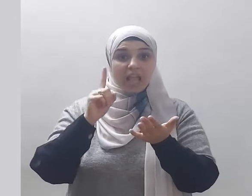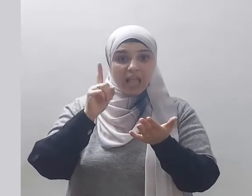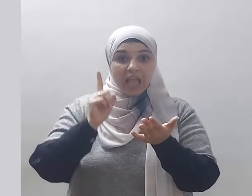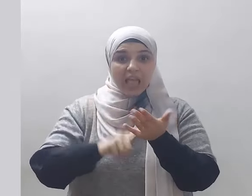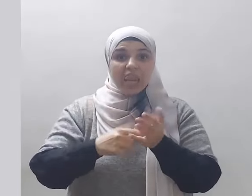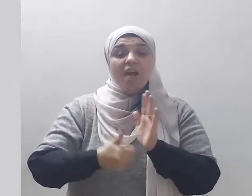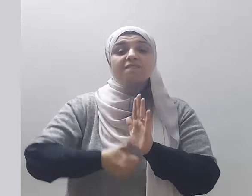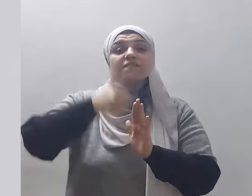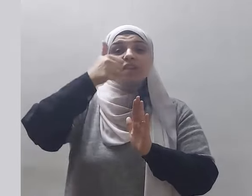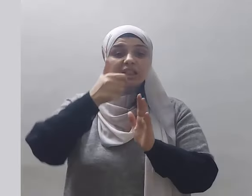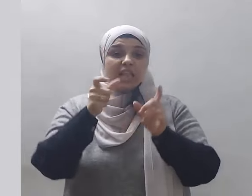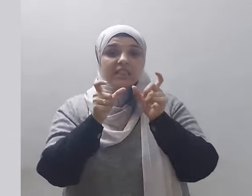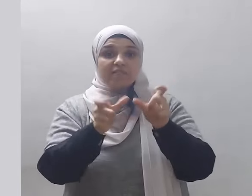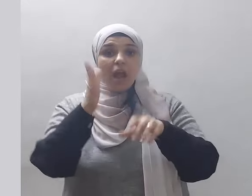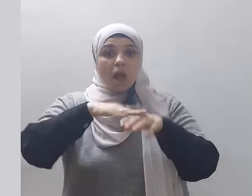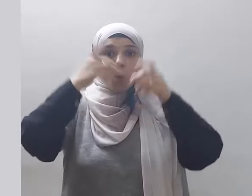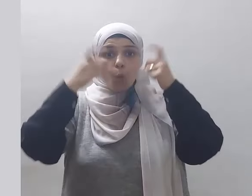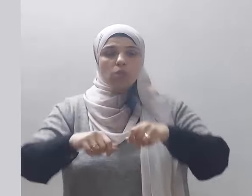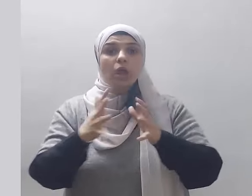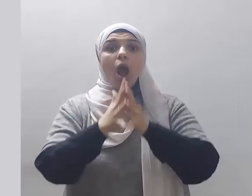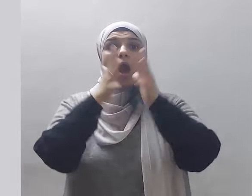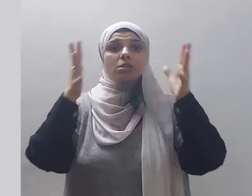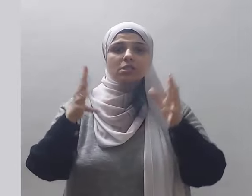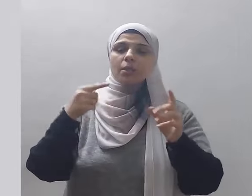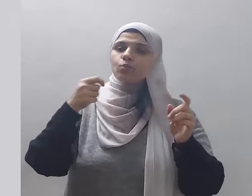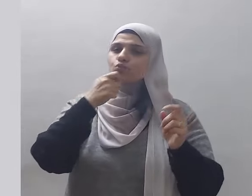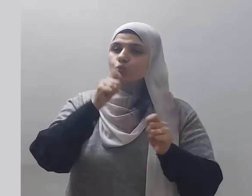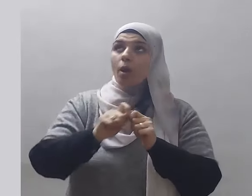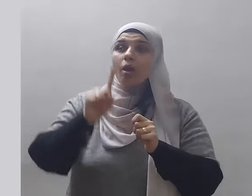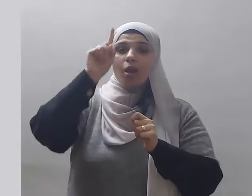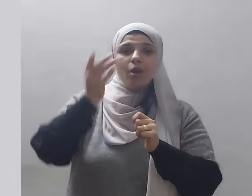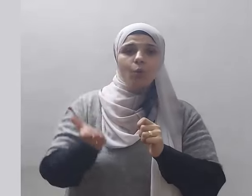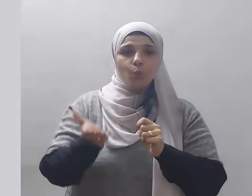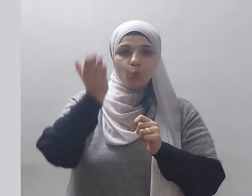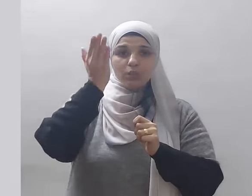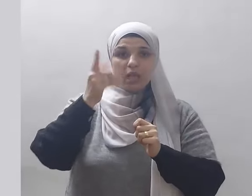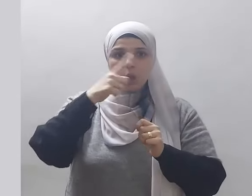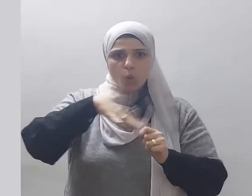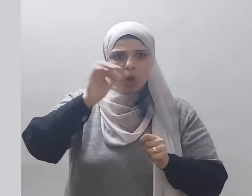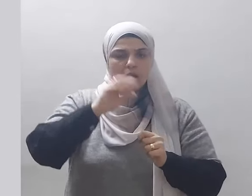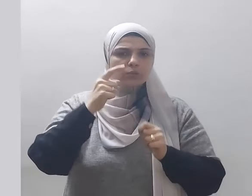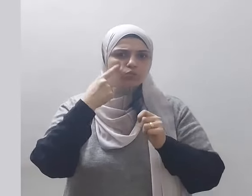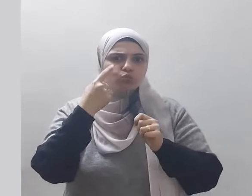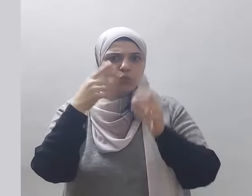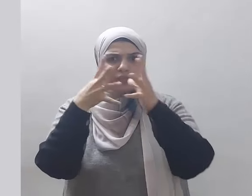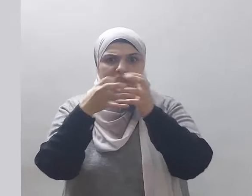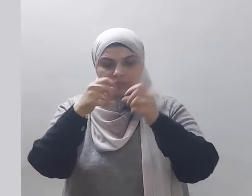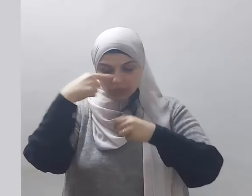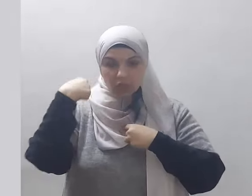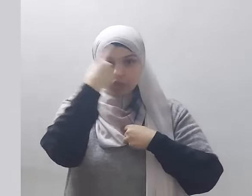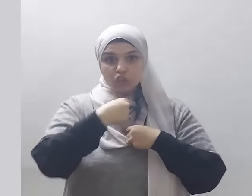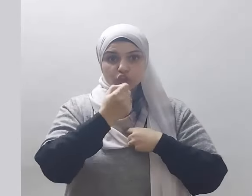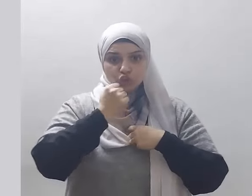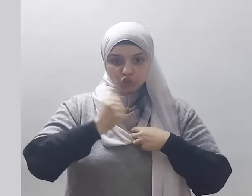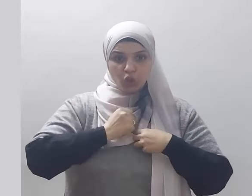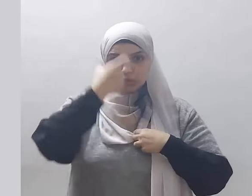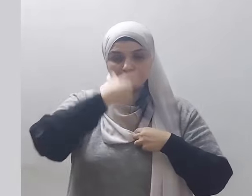الاوطان عظيم عند الله عز وجل فهل لنا ان نتصور فضل من بذل نفسه نصره لدين الله عز